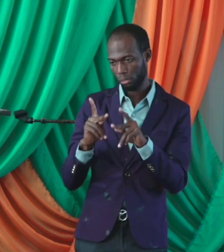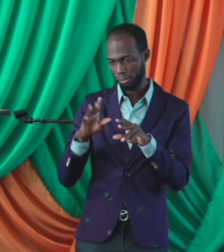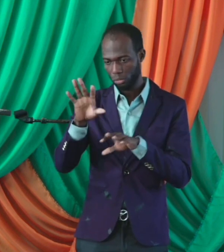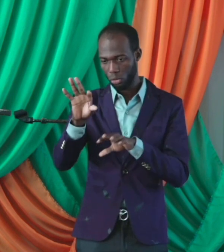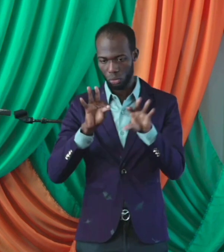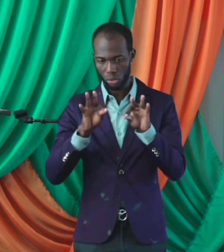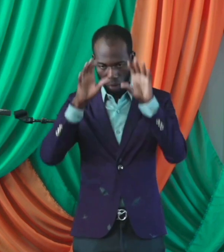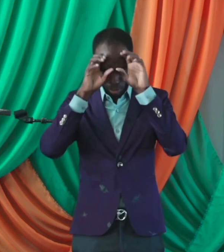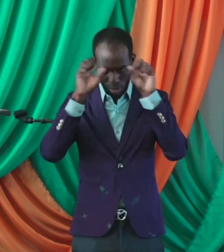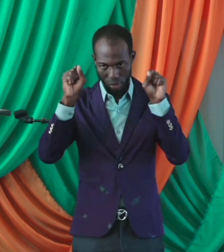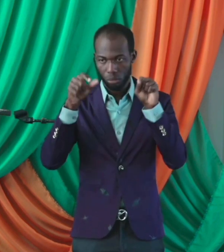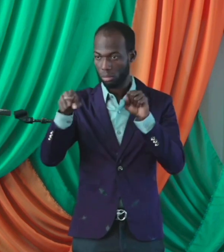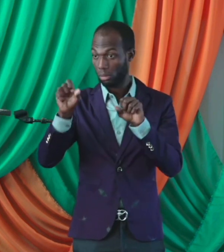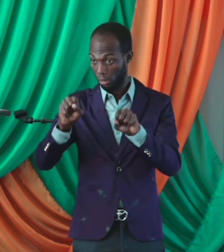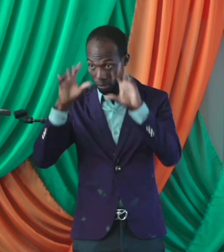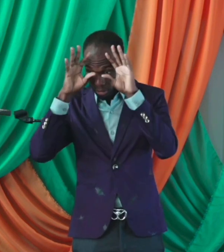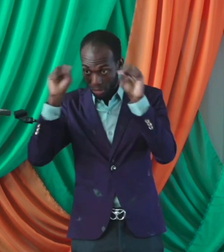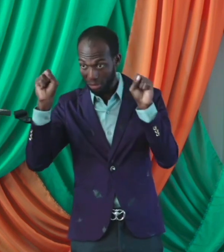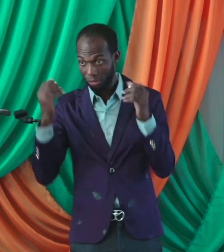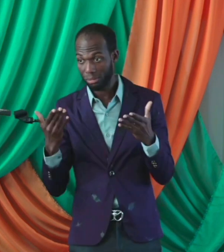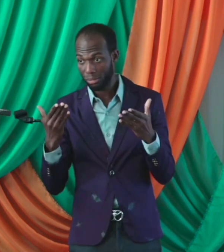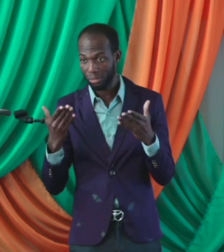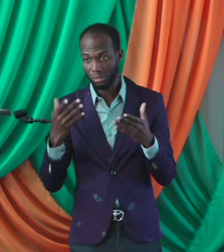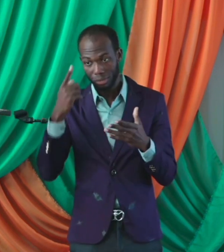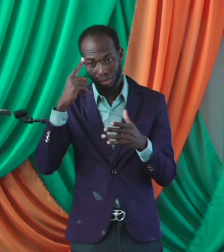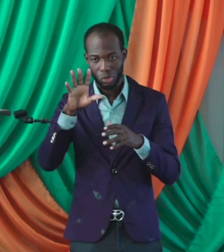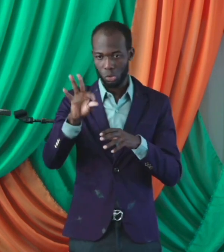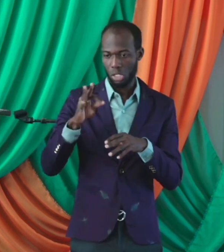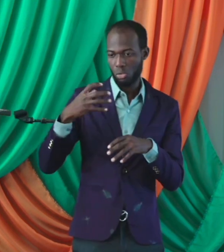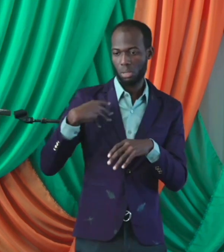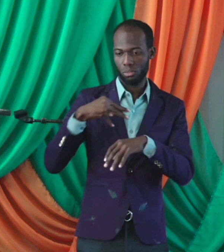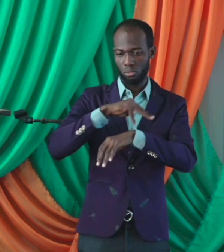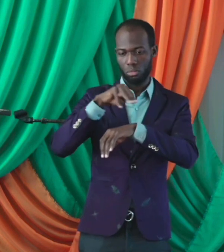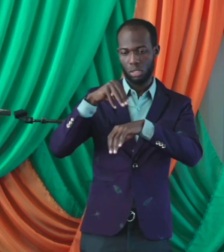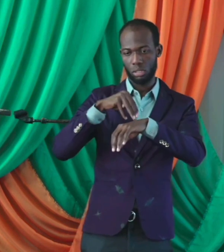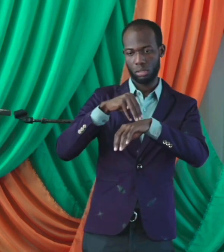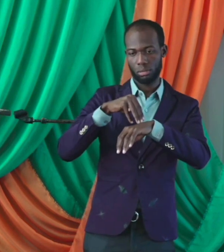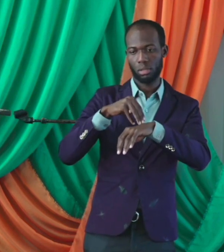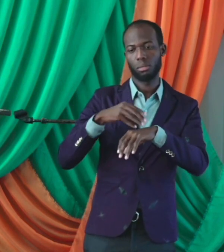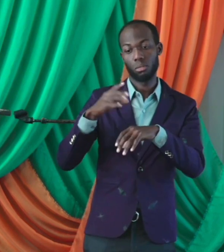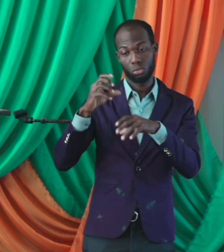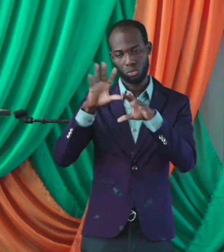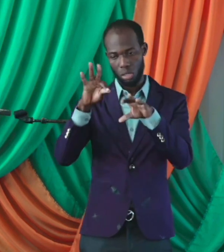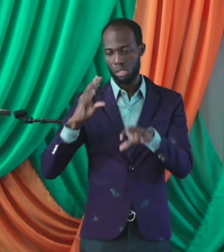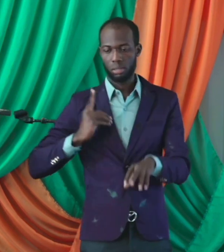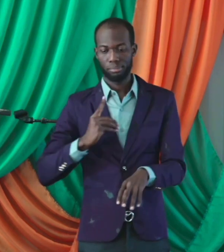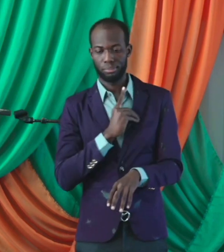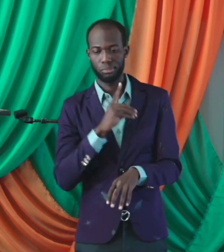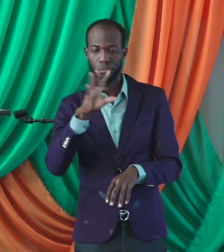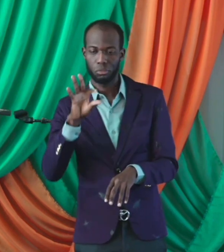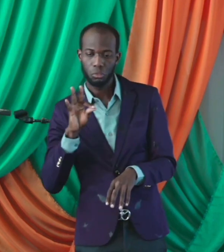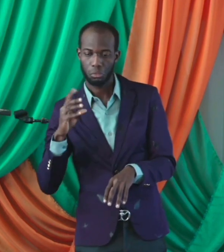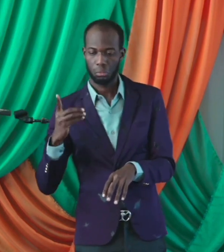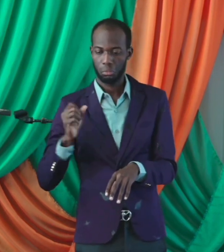président. Ou qu'a choisi président, ou le. Ou qu'a choisi magistrat, ou qu'a choisi député, ou. Merci